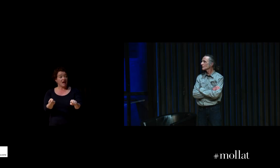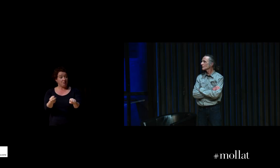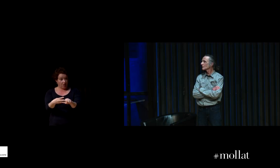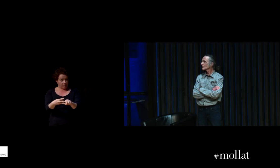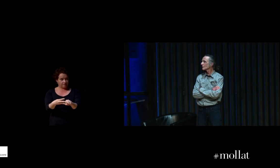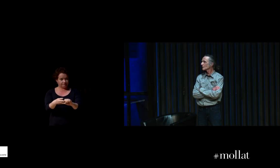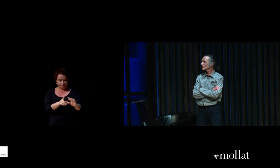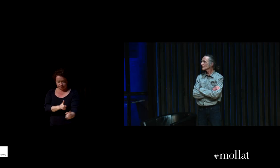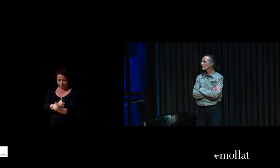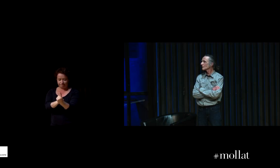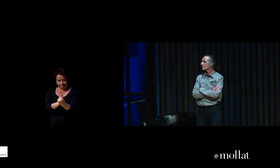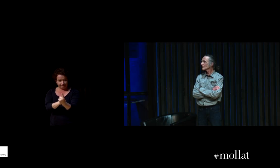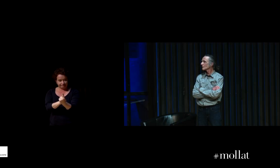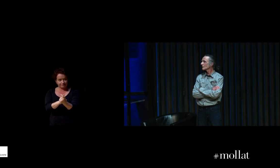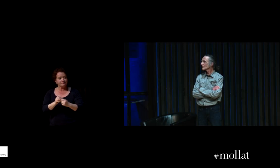Mais